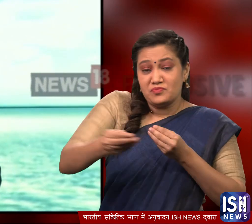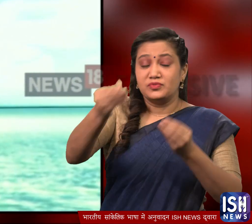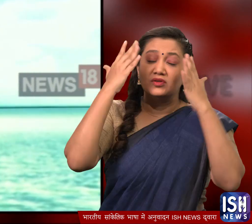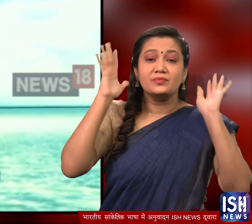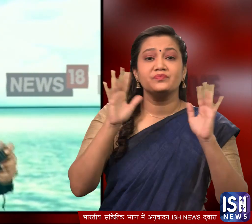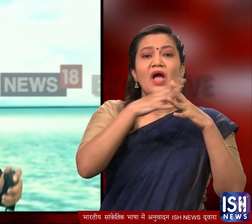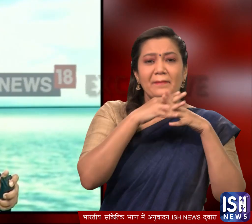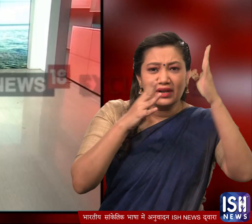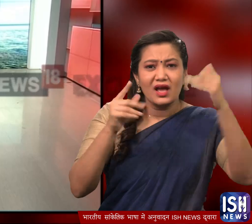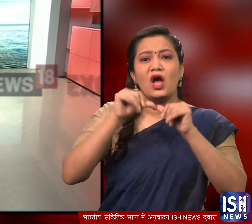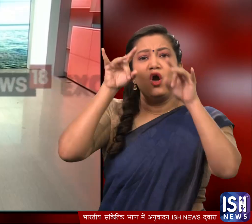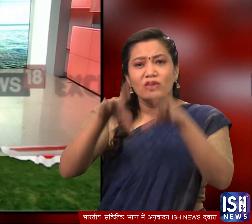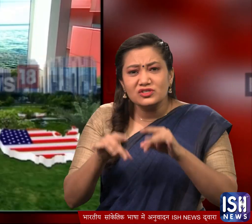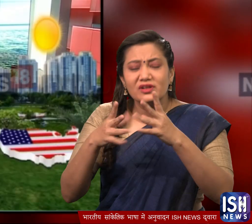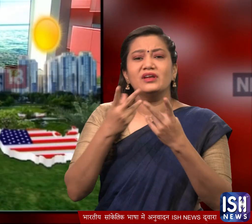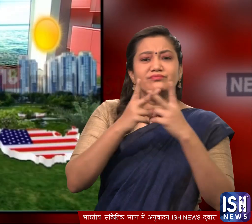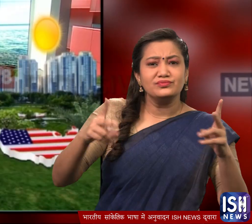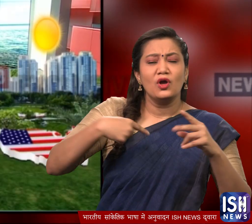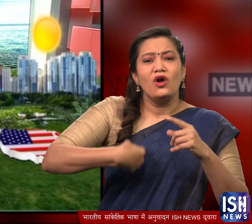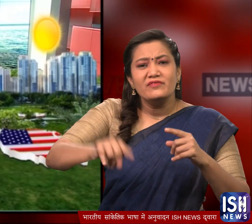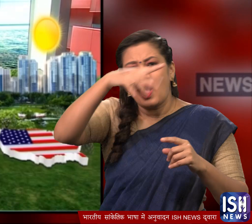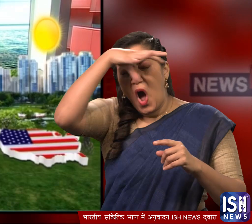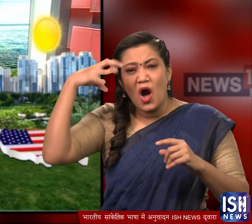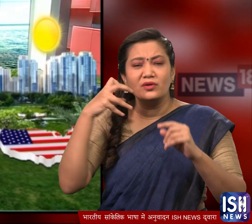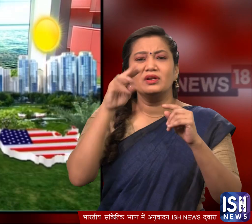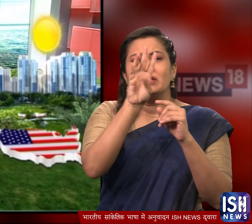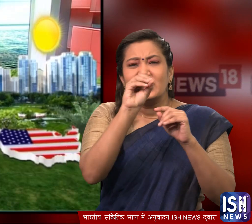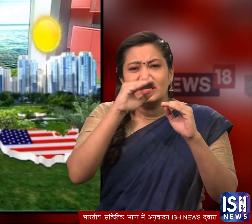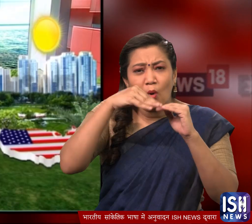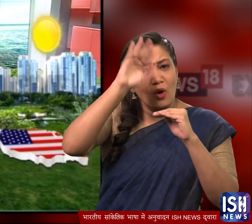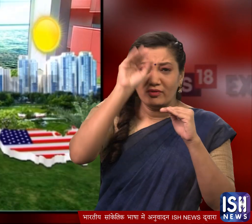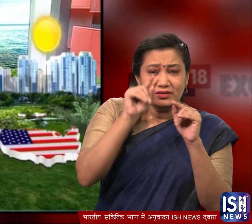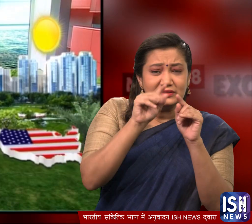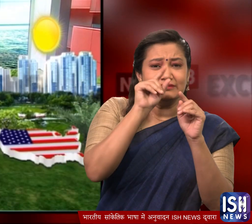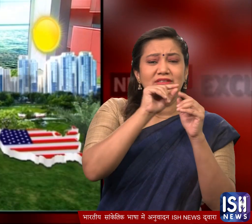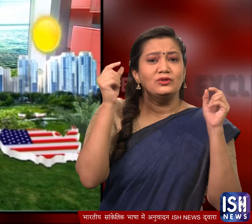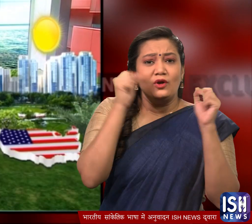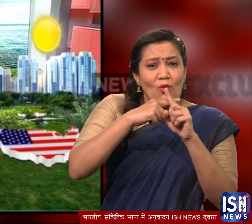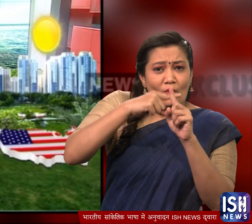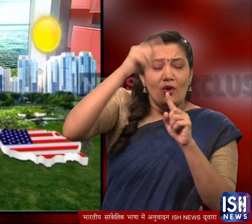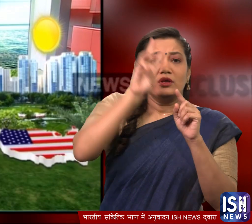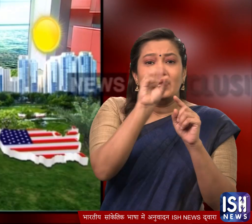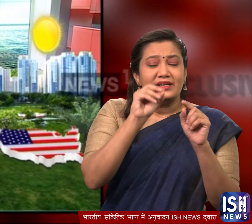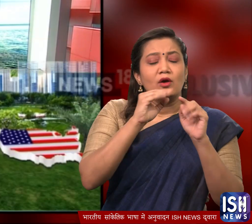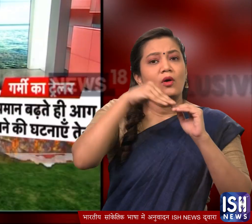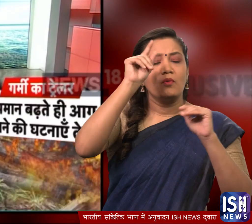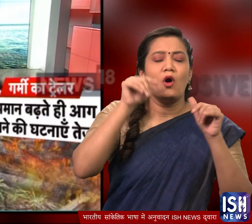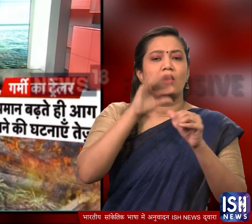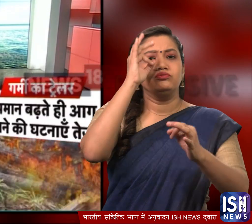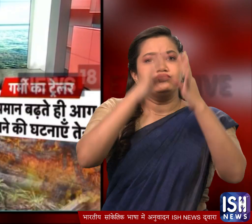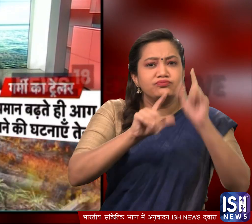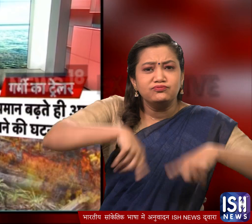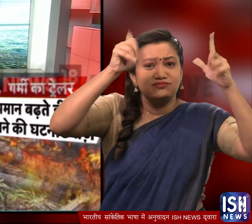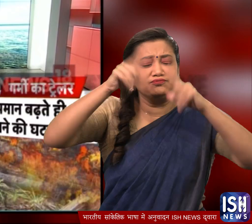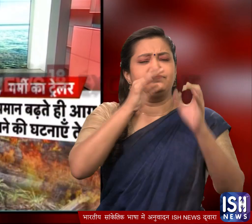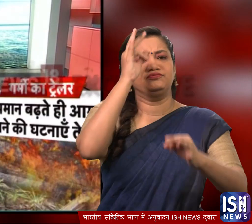दे रही है। अमेरिका और ऑस्ट्रेलिया में हर साल गर्मियों में तापमान जैसे ही 30 डिग्री के पार जाता है, वहां के जंगलों में आग